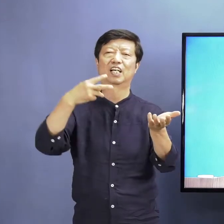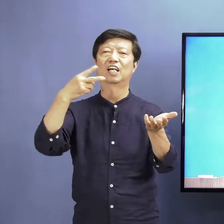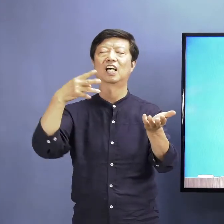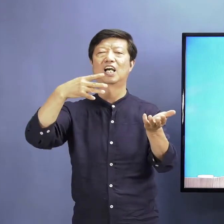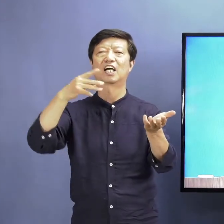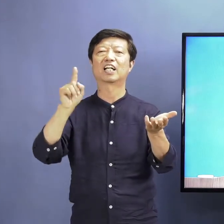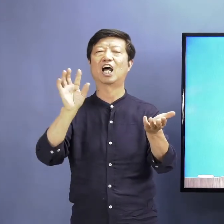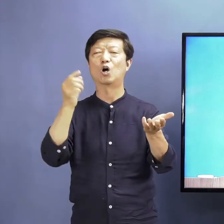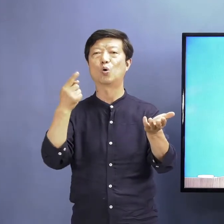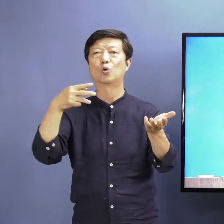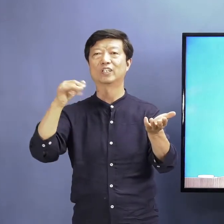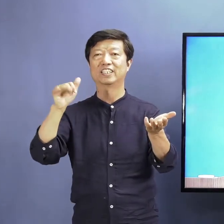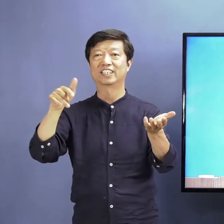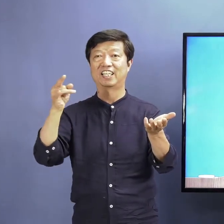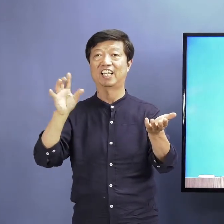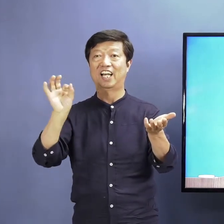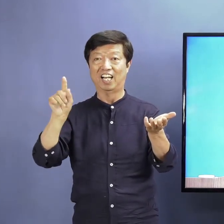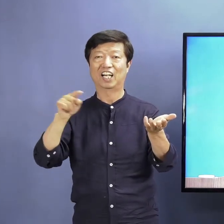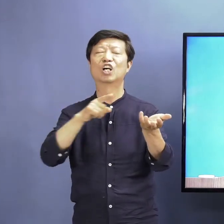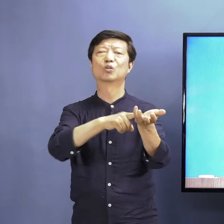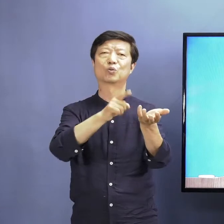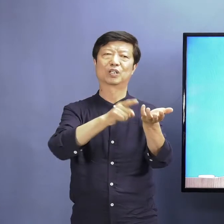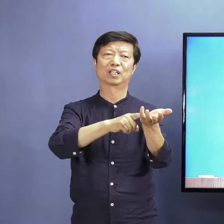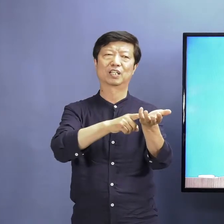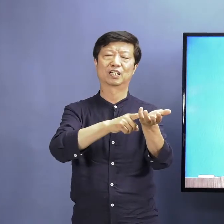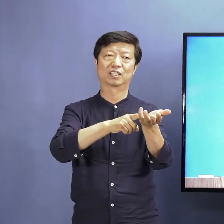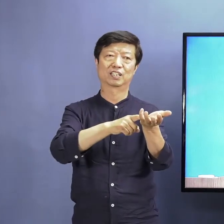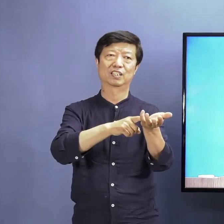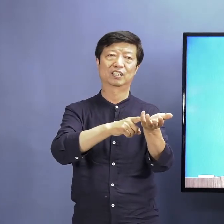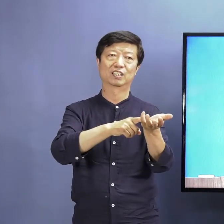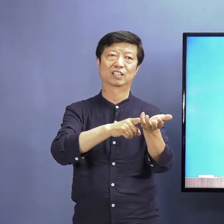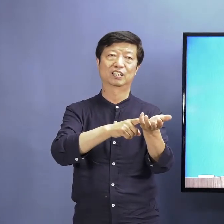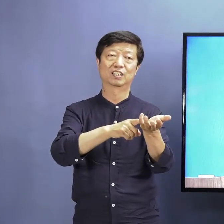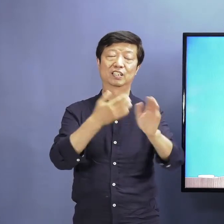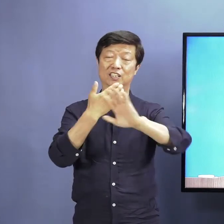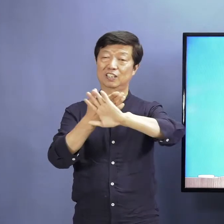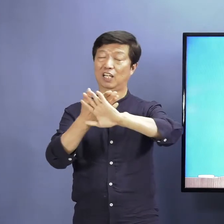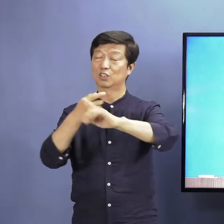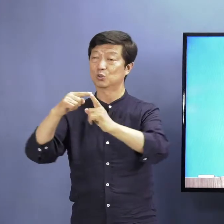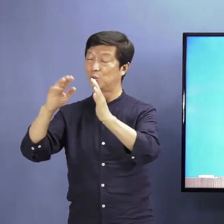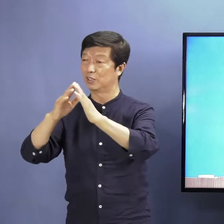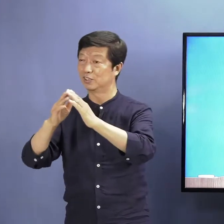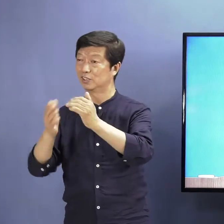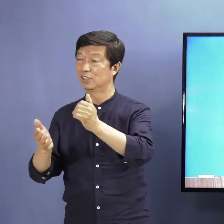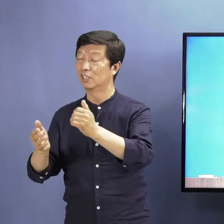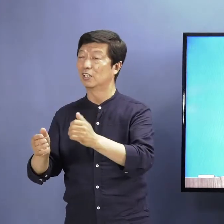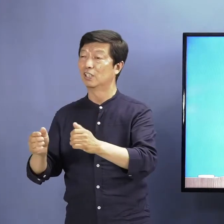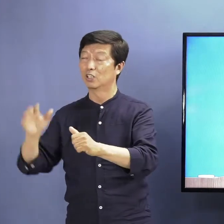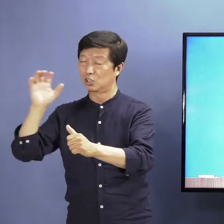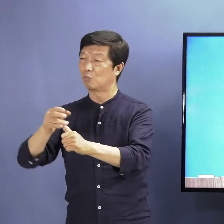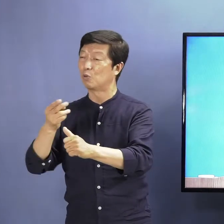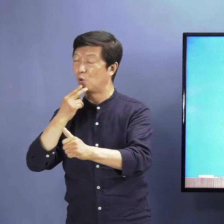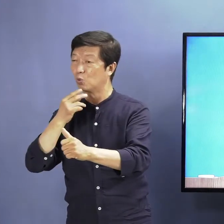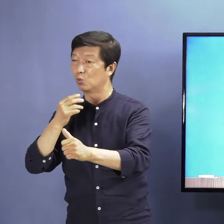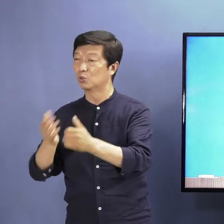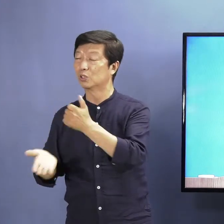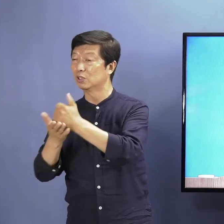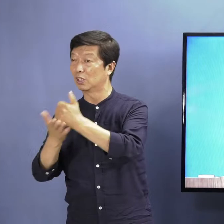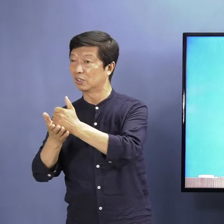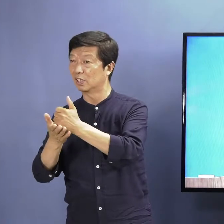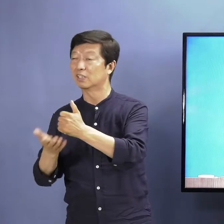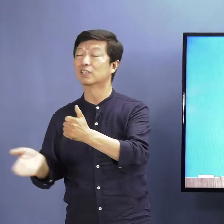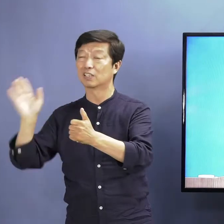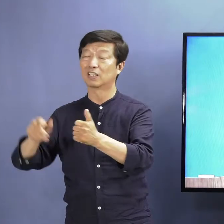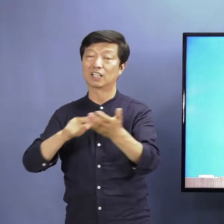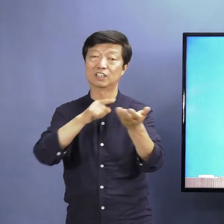어떤 교회는 책망은 없고 칭찬만 있는데 이거는 칭찬은 없고 책망만 있는 그런 교회예요. 유일합니다. 자, 그런데